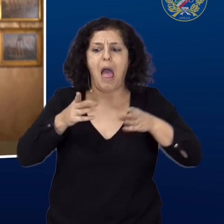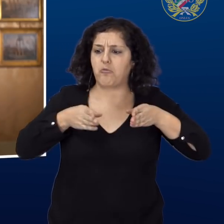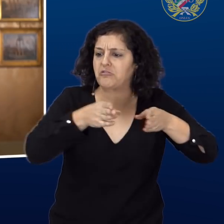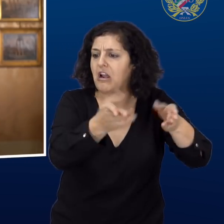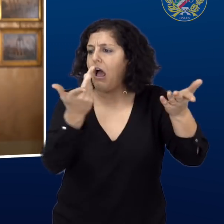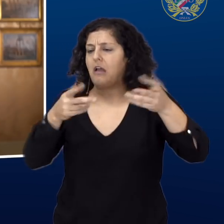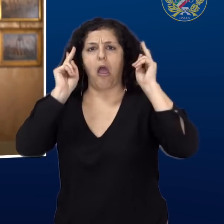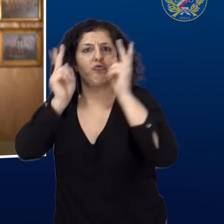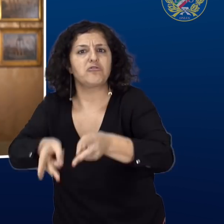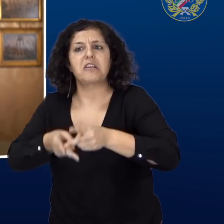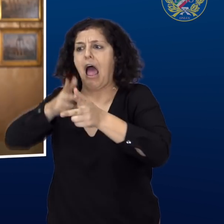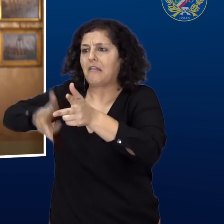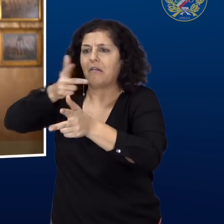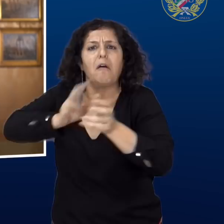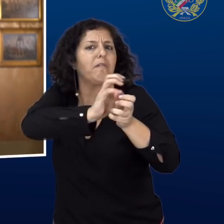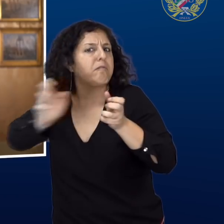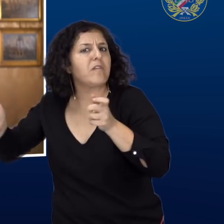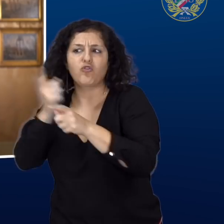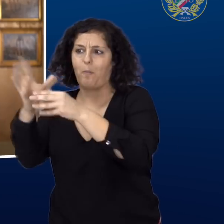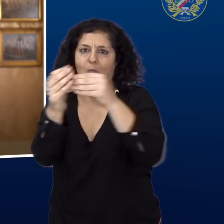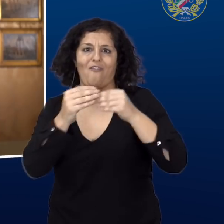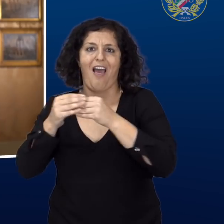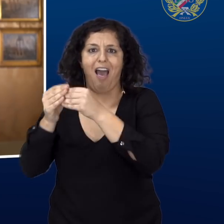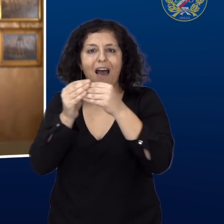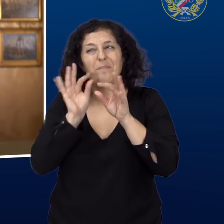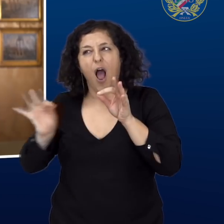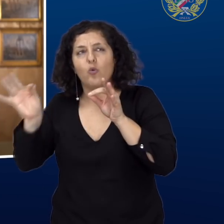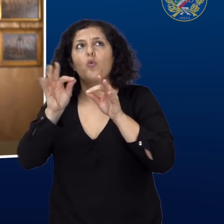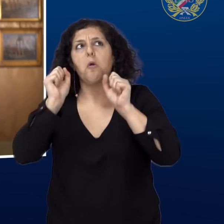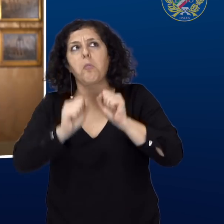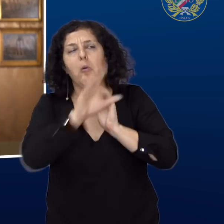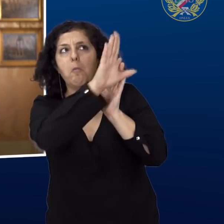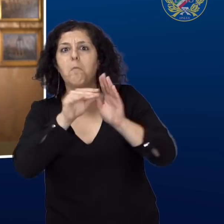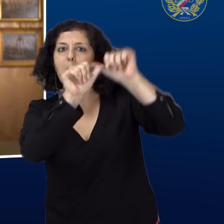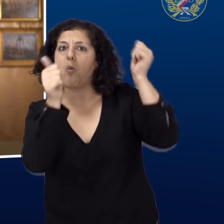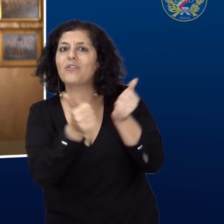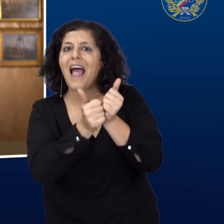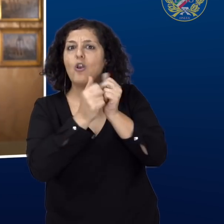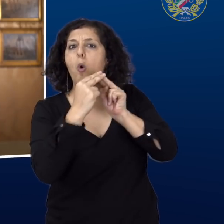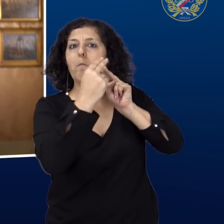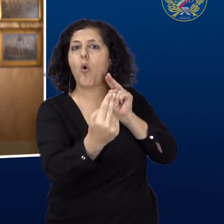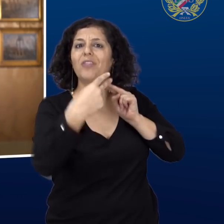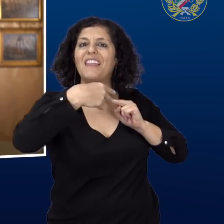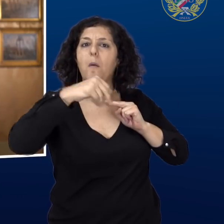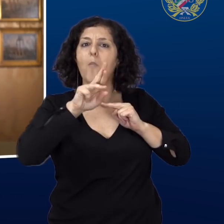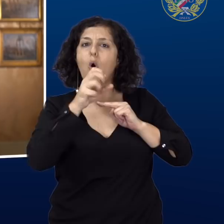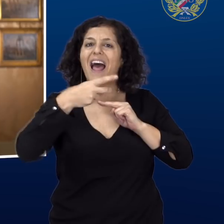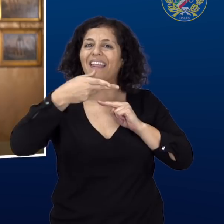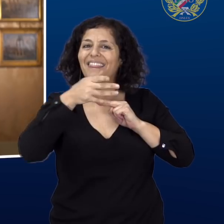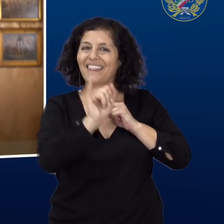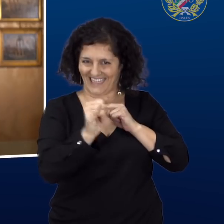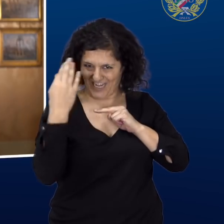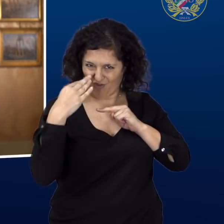investimenti valuteremo la possibilità di applicare il modello del Ponte Morandi. Ricordate Genova? Ecco, questo modello ci